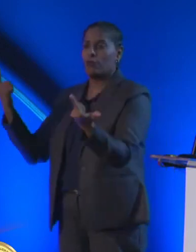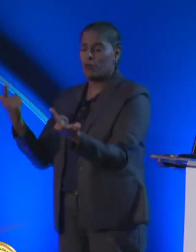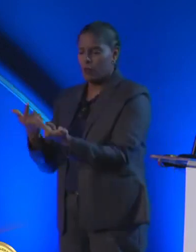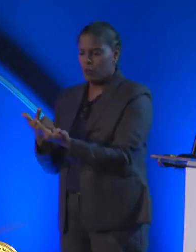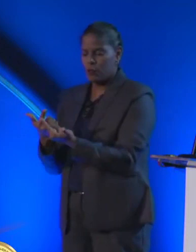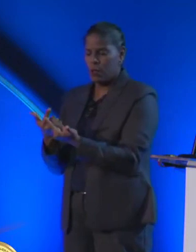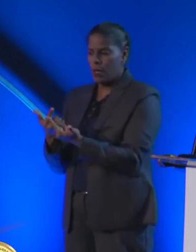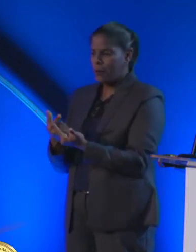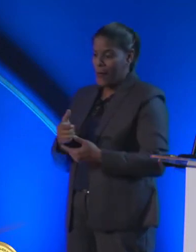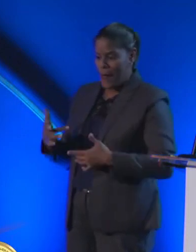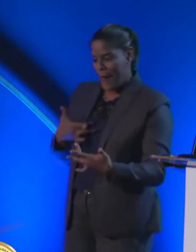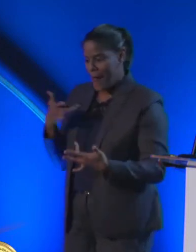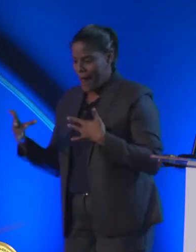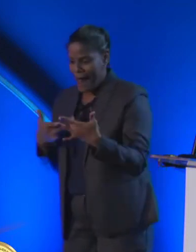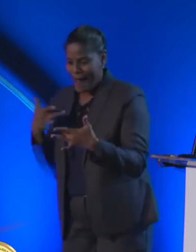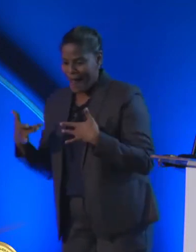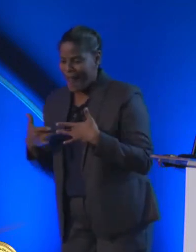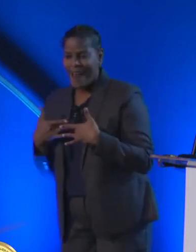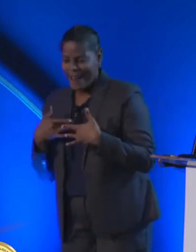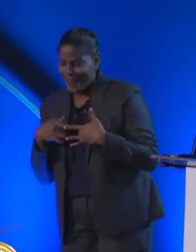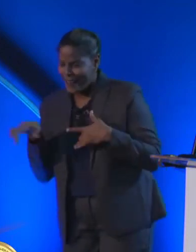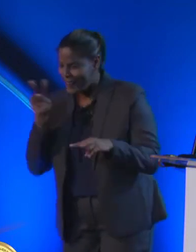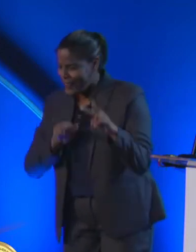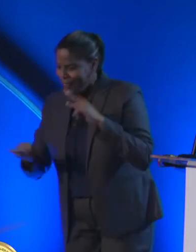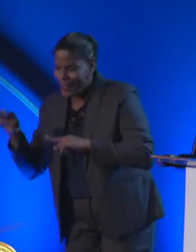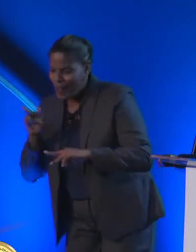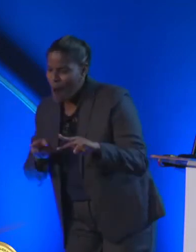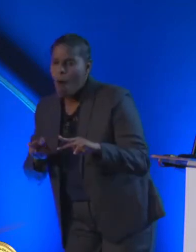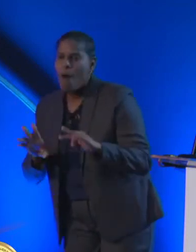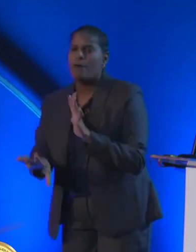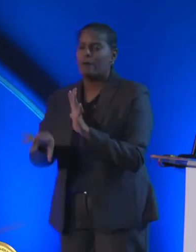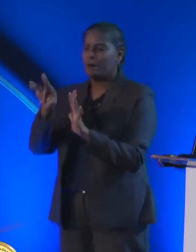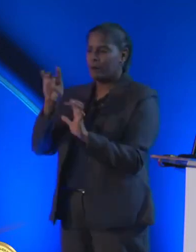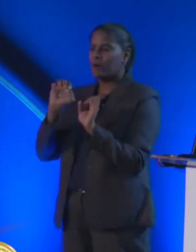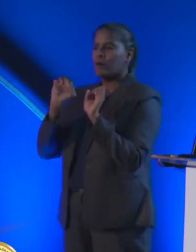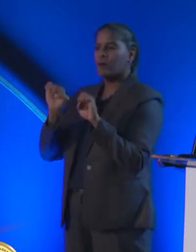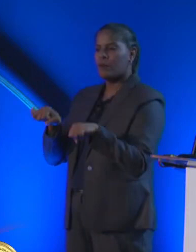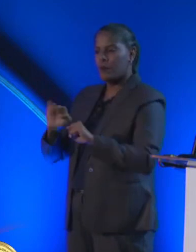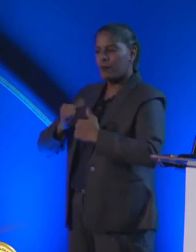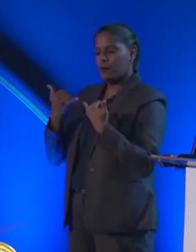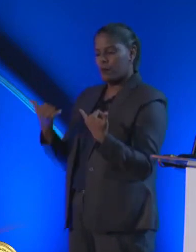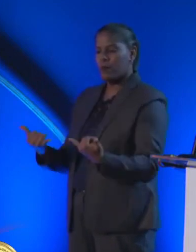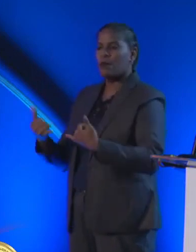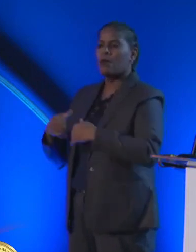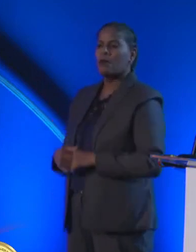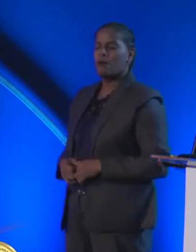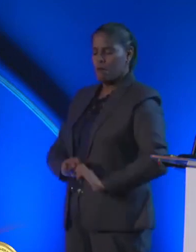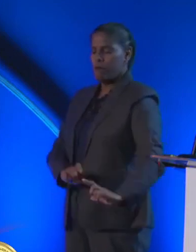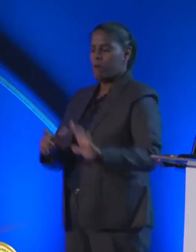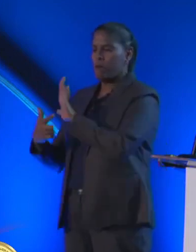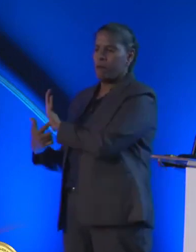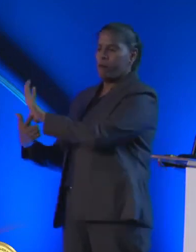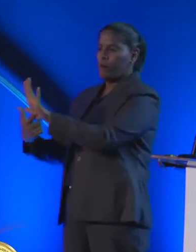manera entusiasta y transparente nos permiten hoy presentar